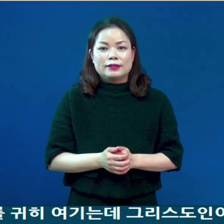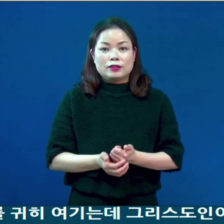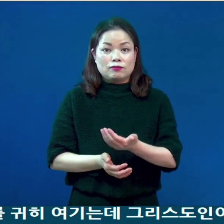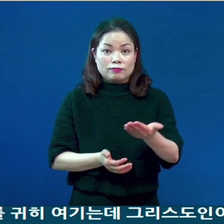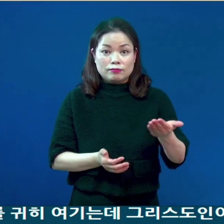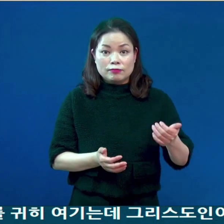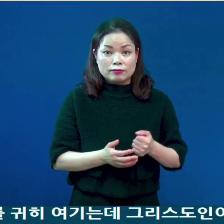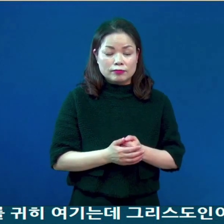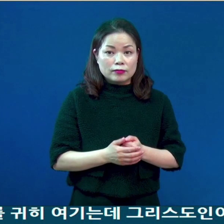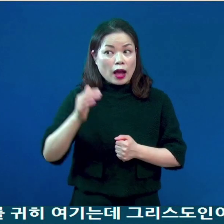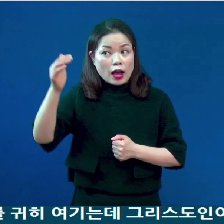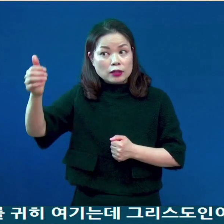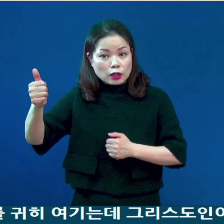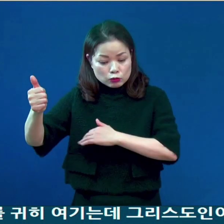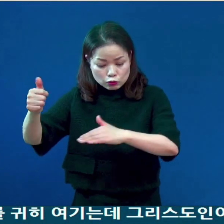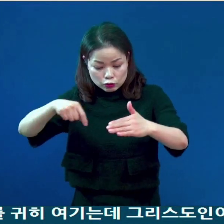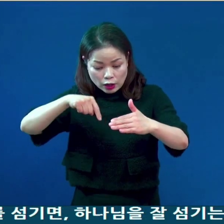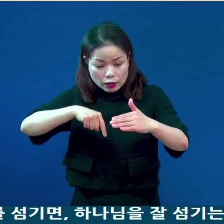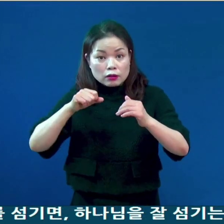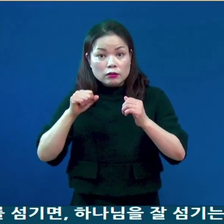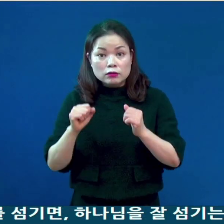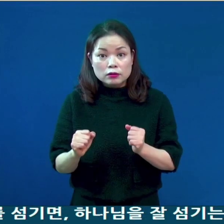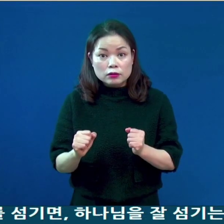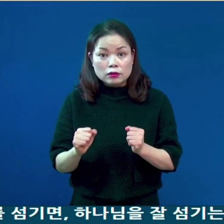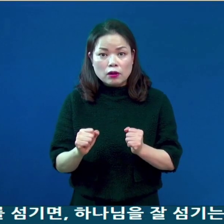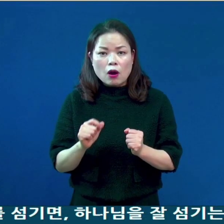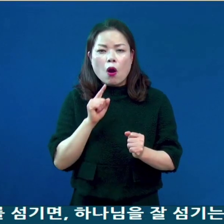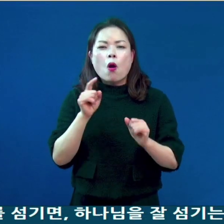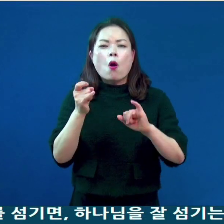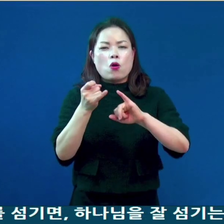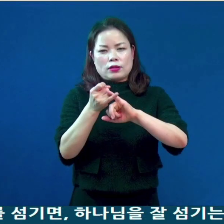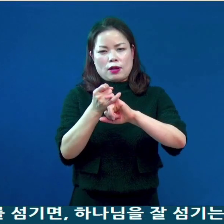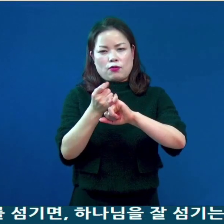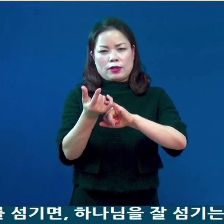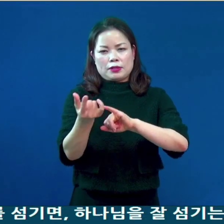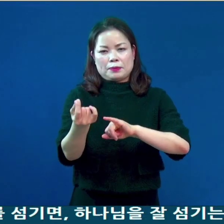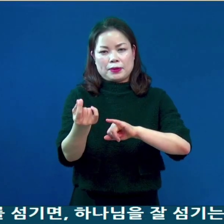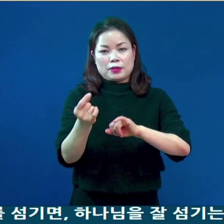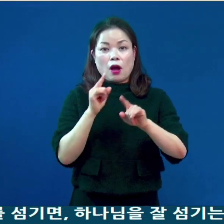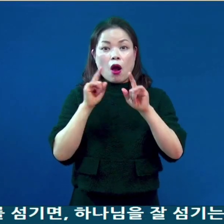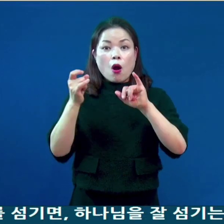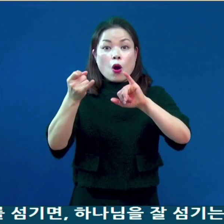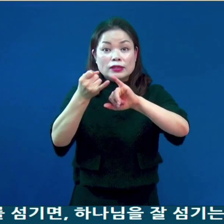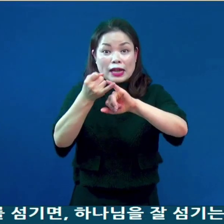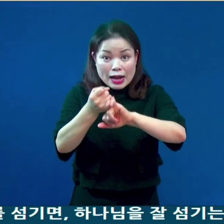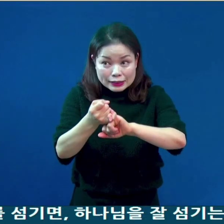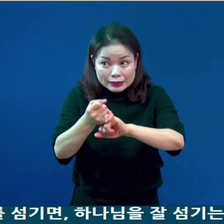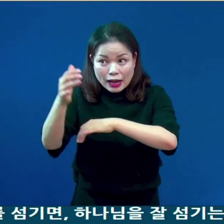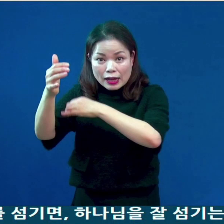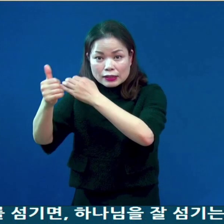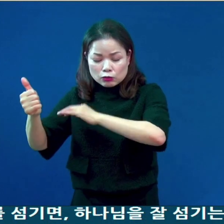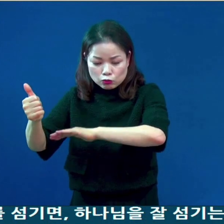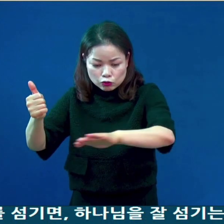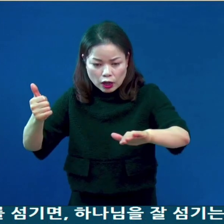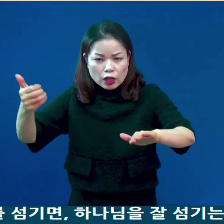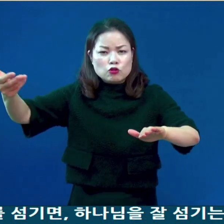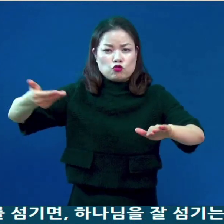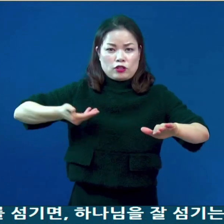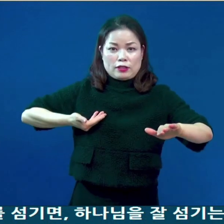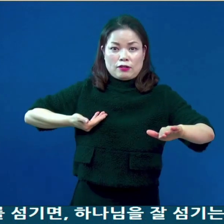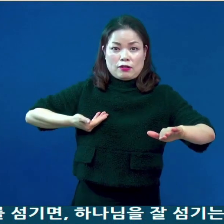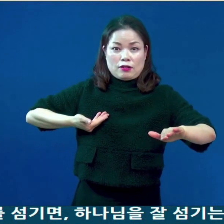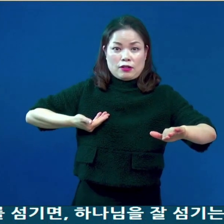여러분, 하나님이 우리 안에 머무는 거 언약에 근거한 겁니다. 언약은 하나님이 우리에게 해주시는